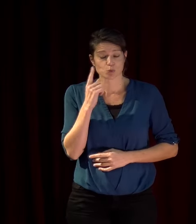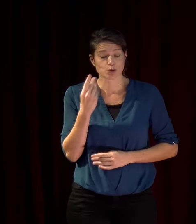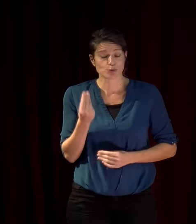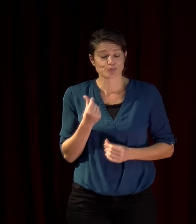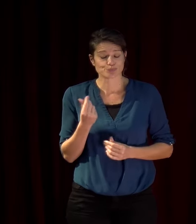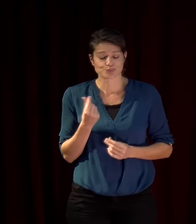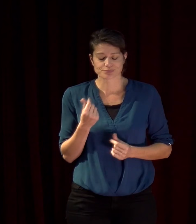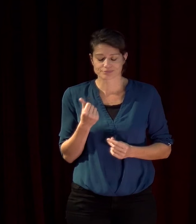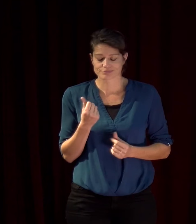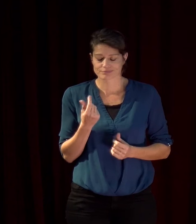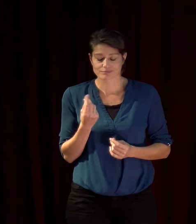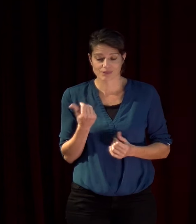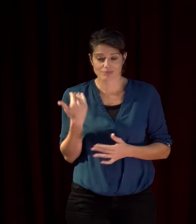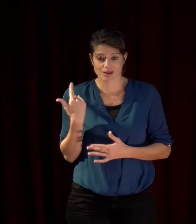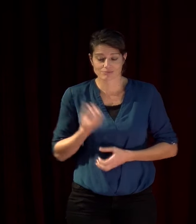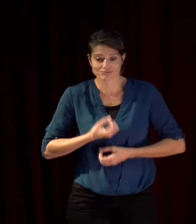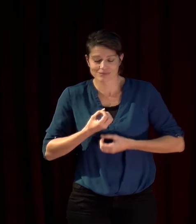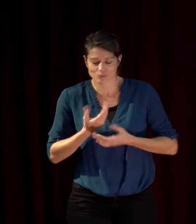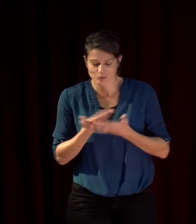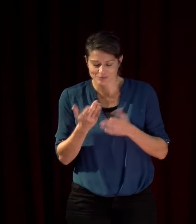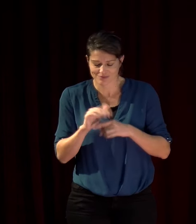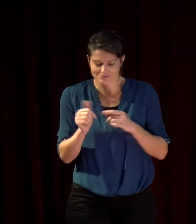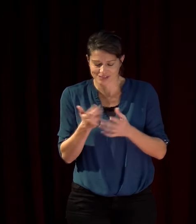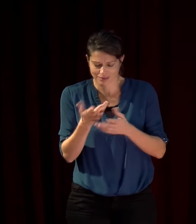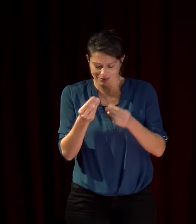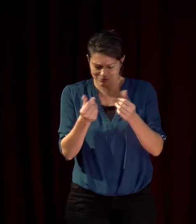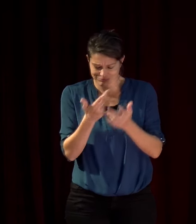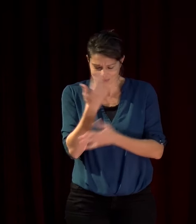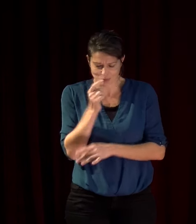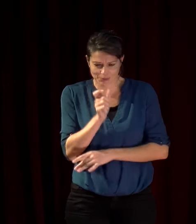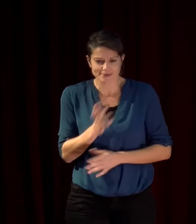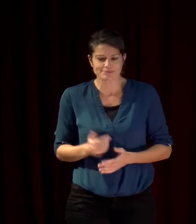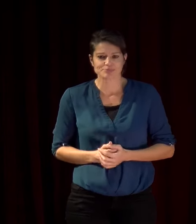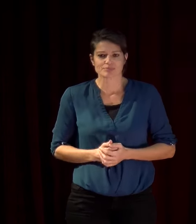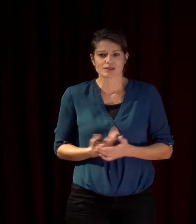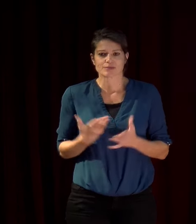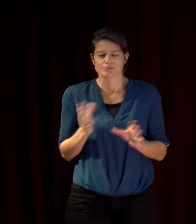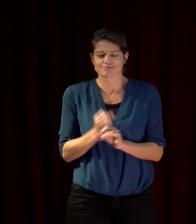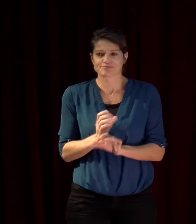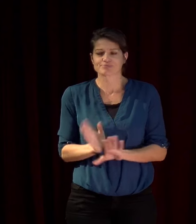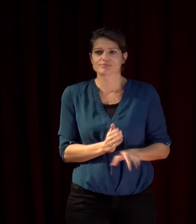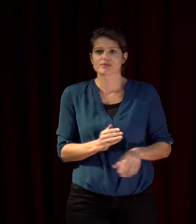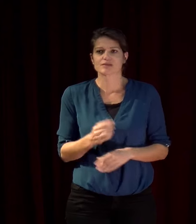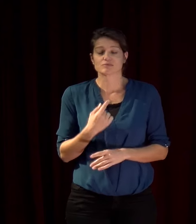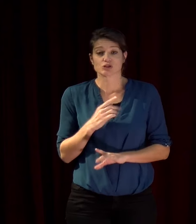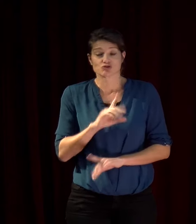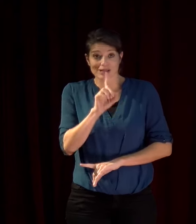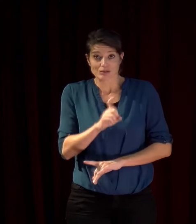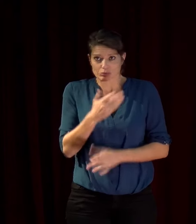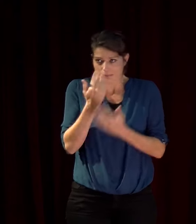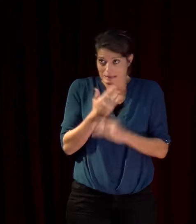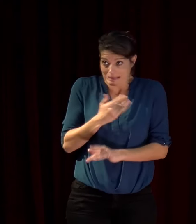ce que vous avez fait enfin bref non parce que j'ai une question mais je ne pas si elle est intéressante